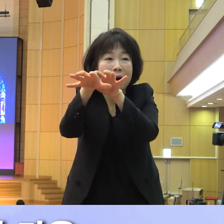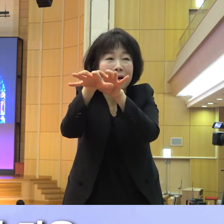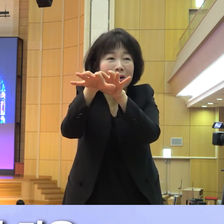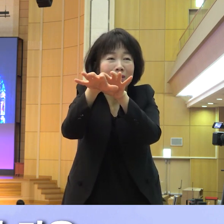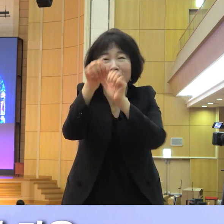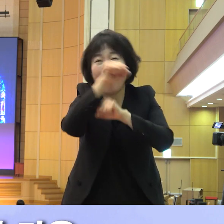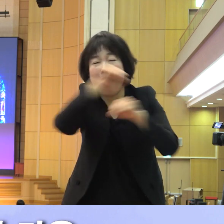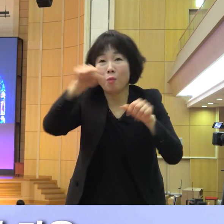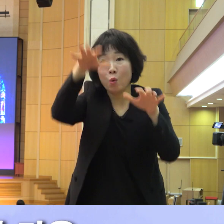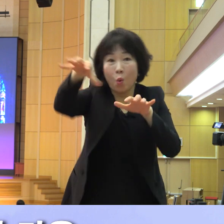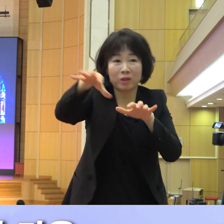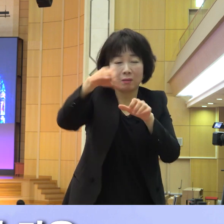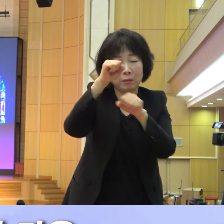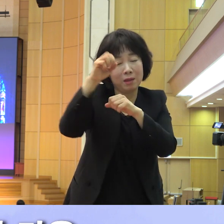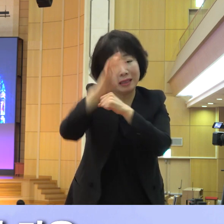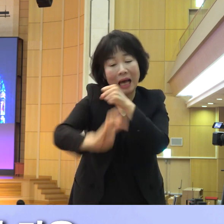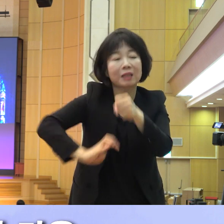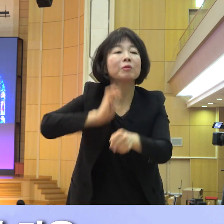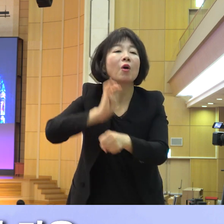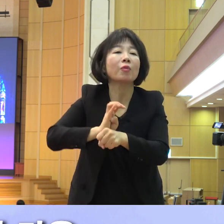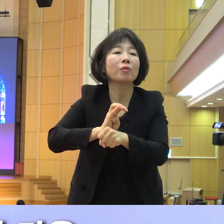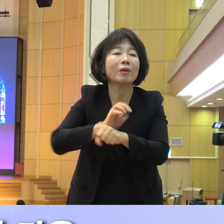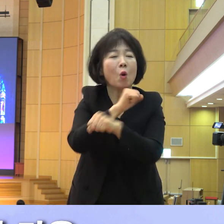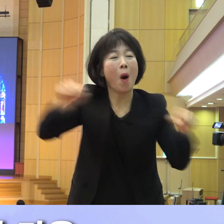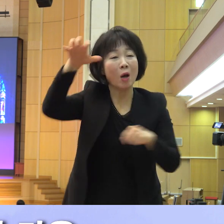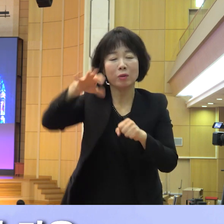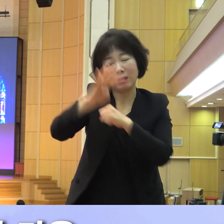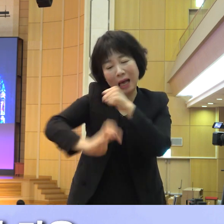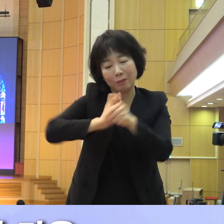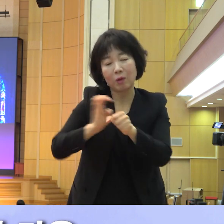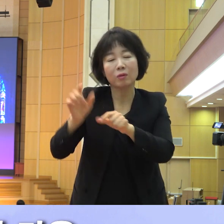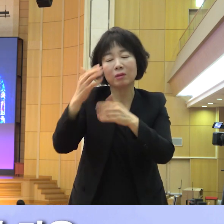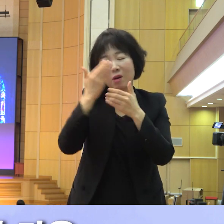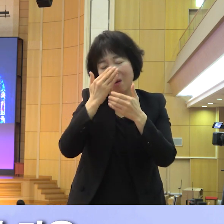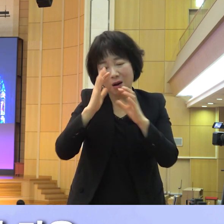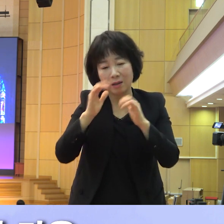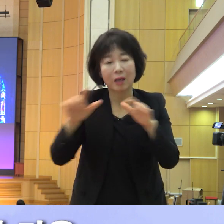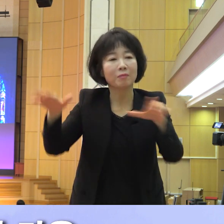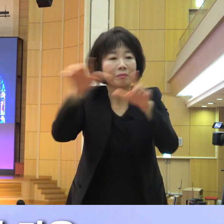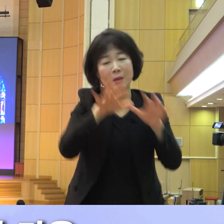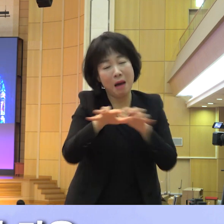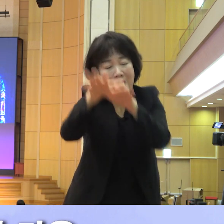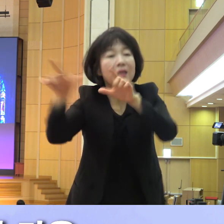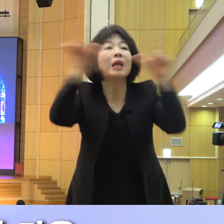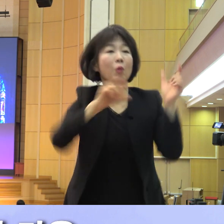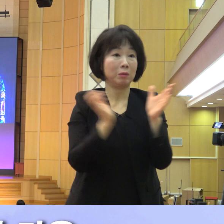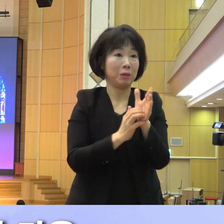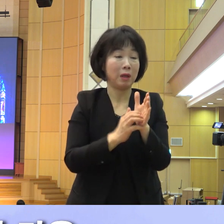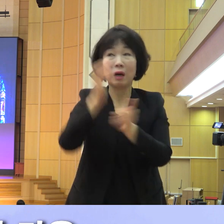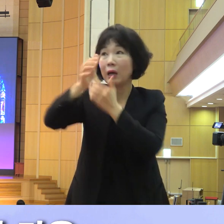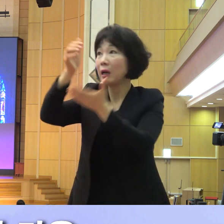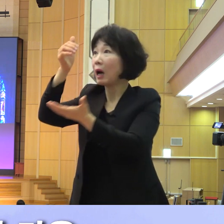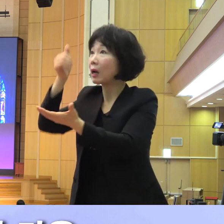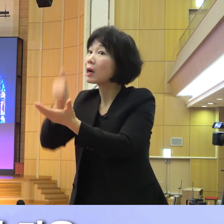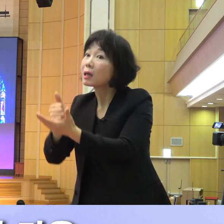했습니다. 신명기 8장 2절에 보면 하나님께서 가라사대